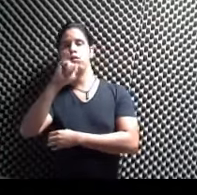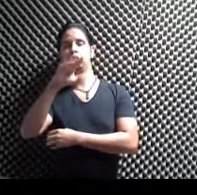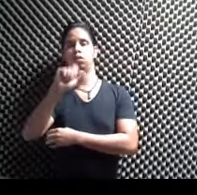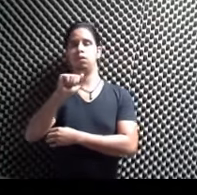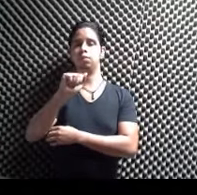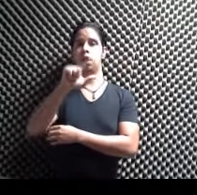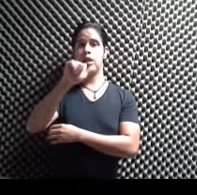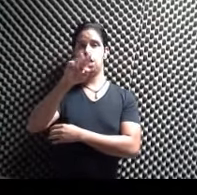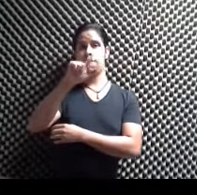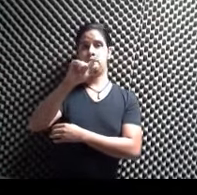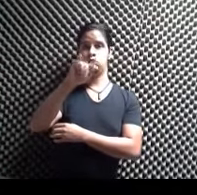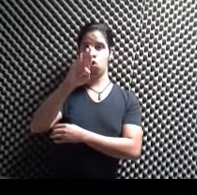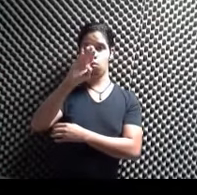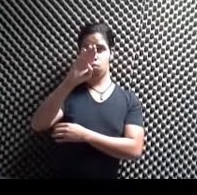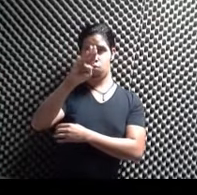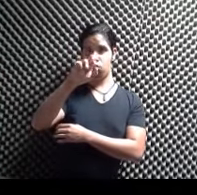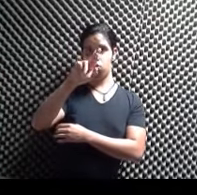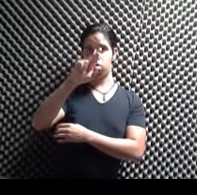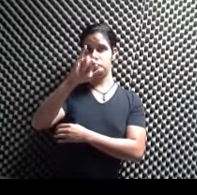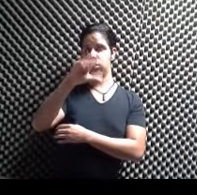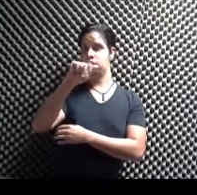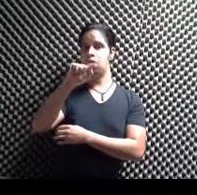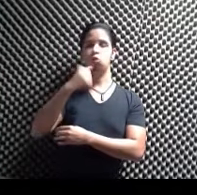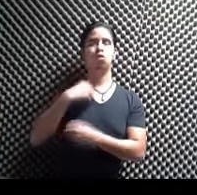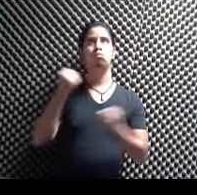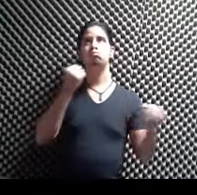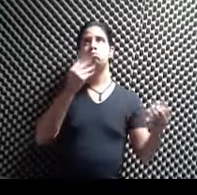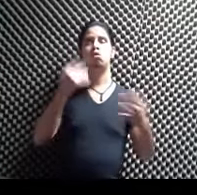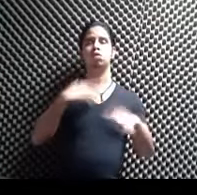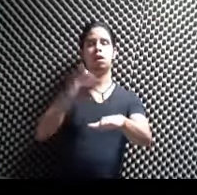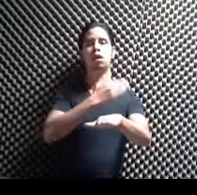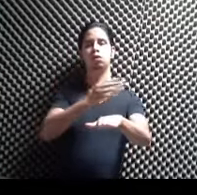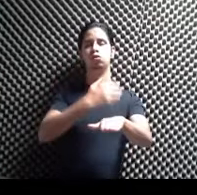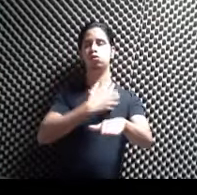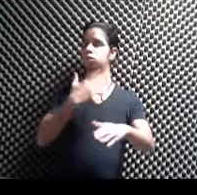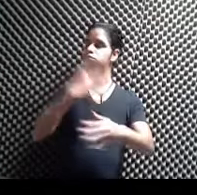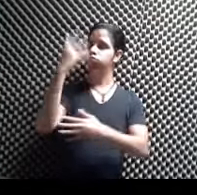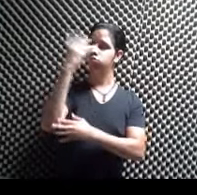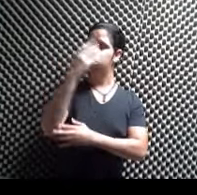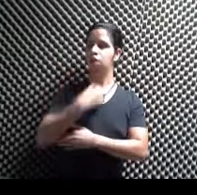Borincano, Venus, Siciliana, son tantas canciones hermosas. Ahora Seremos Felices.